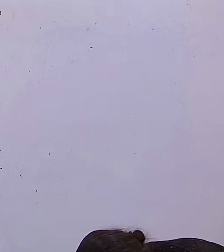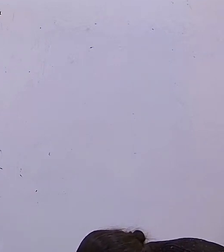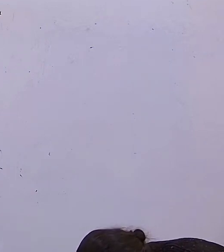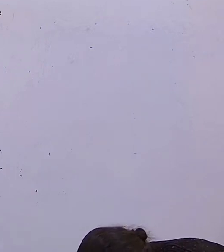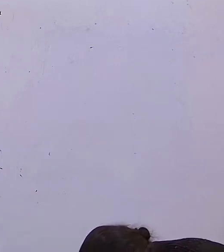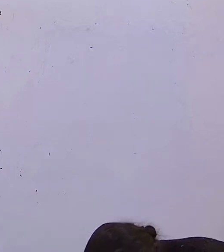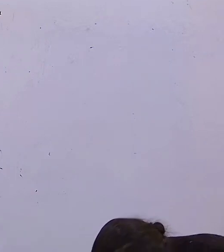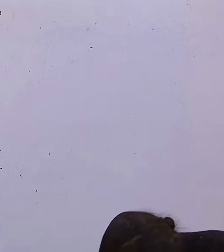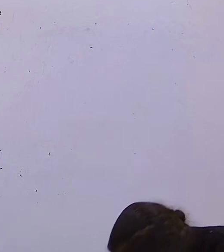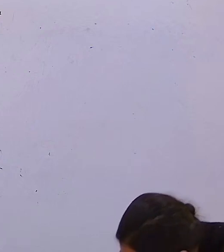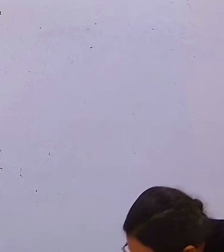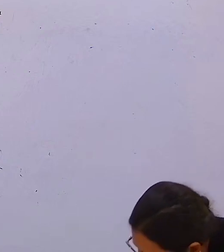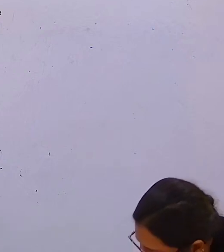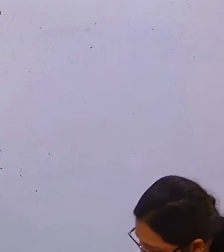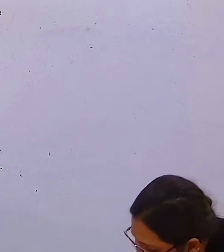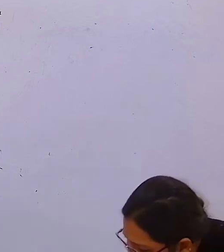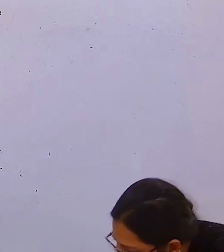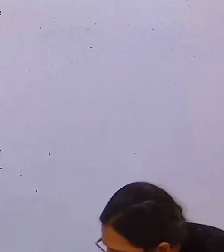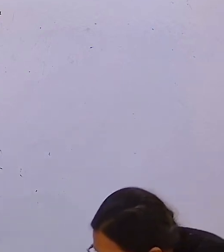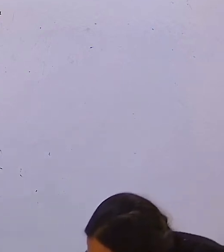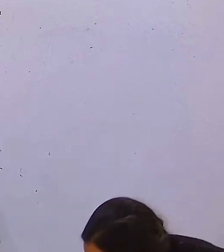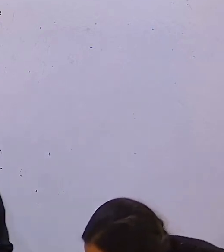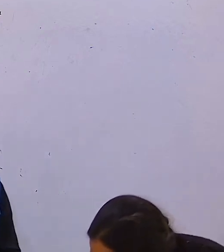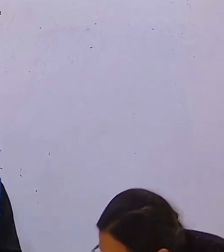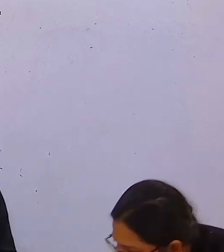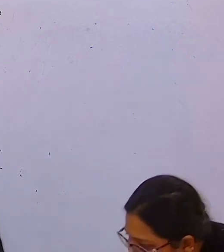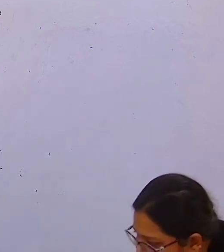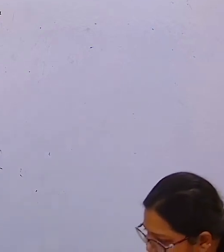ब्रेड. ठीक है,